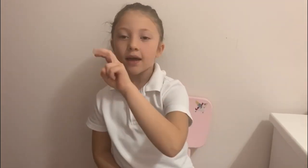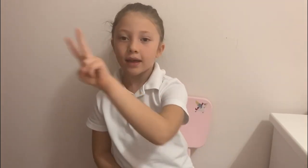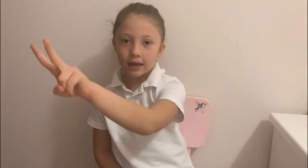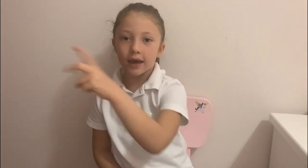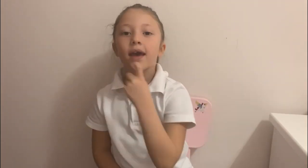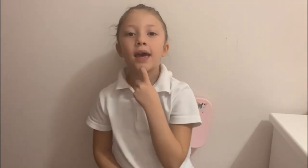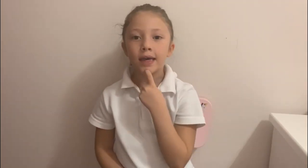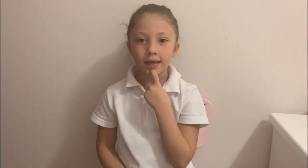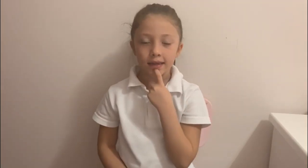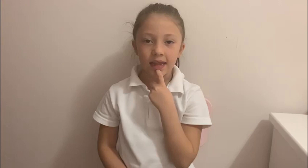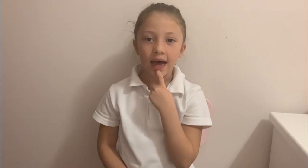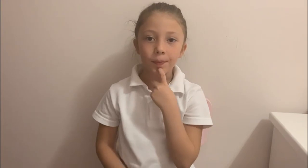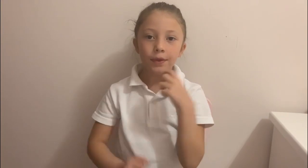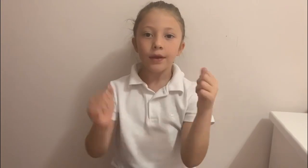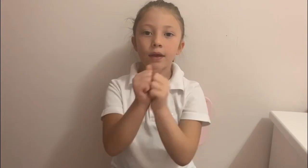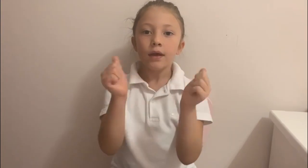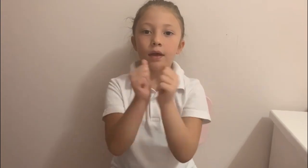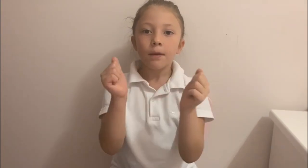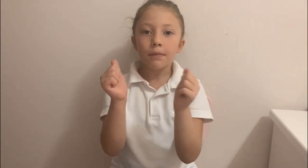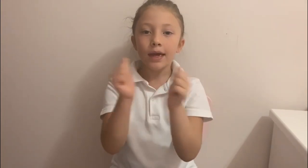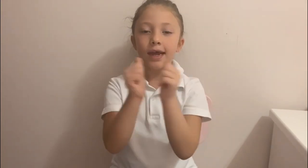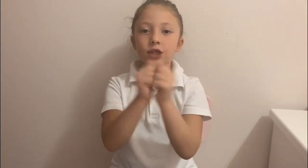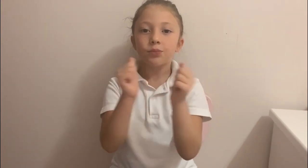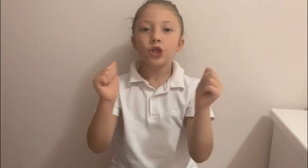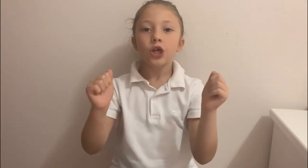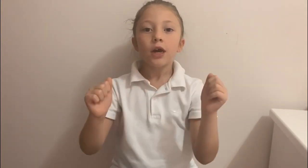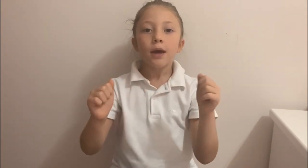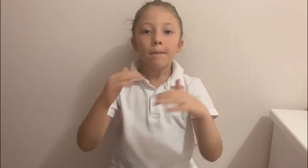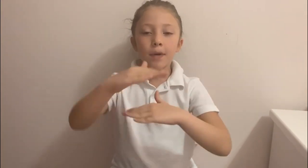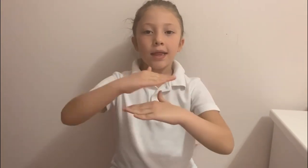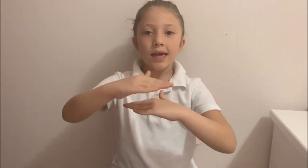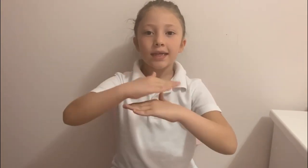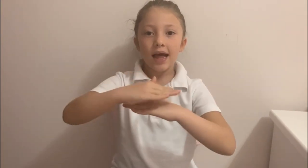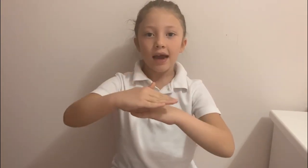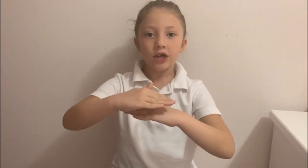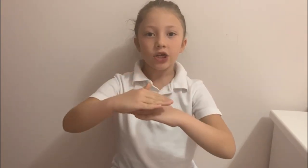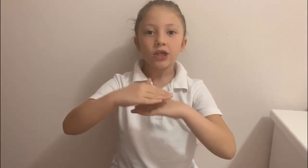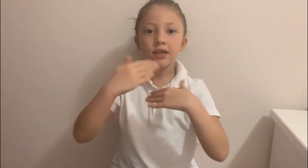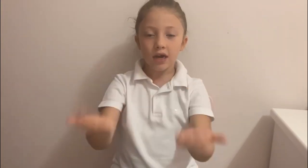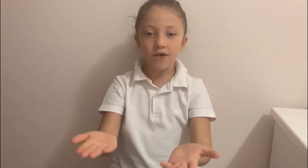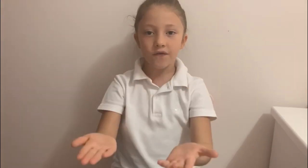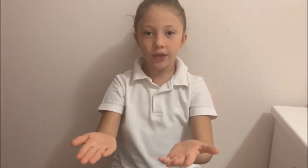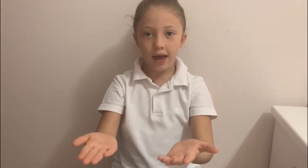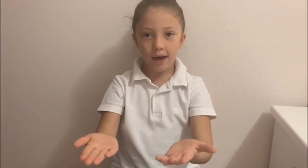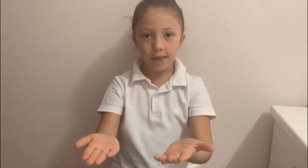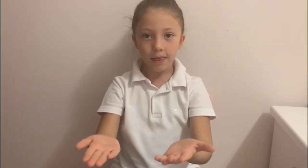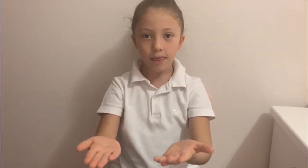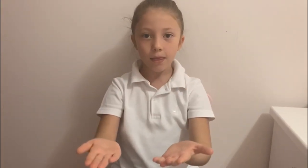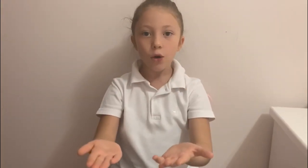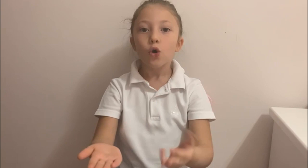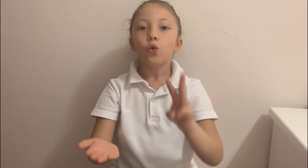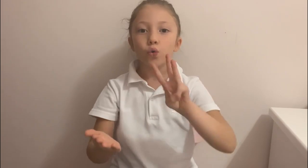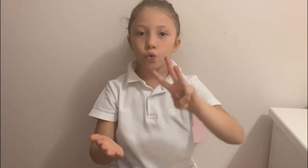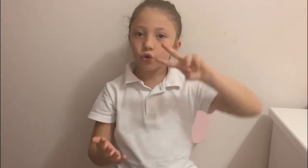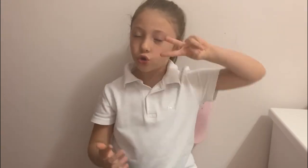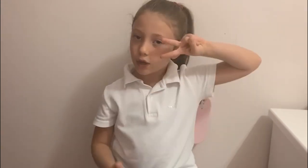1992 yılında Birleşmiş Milletler tarafından 3